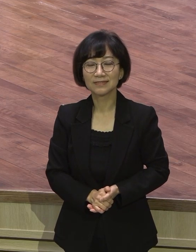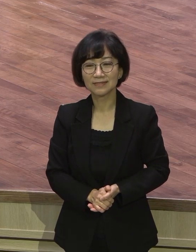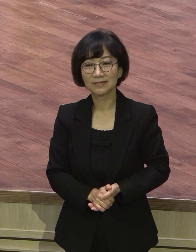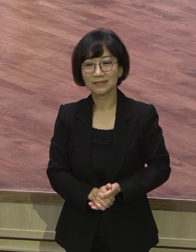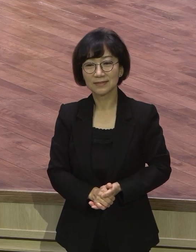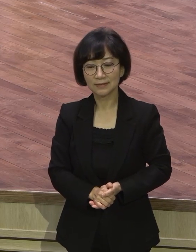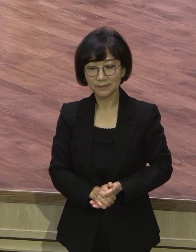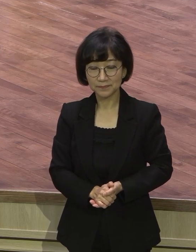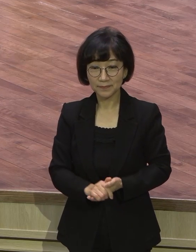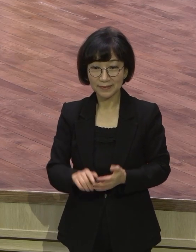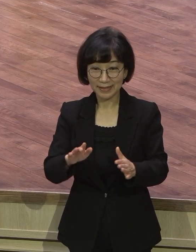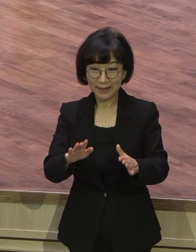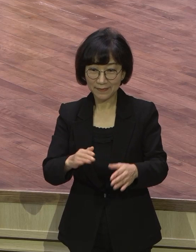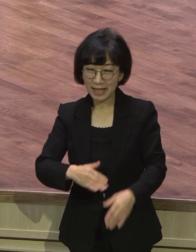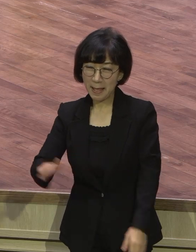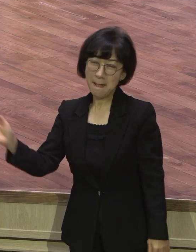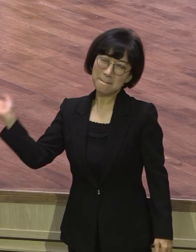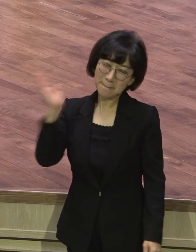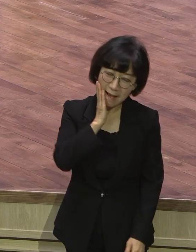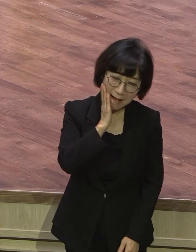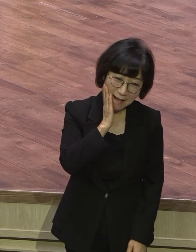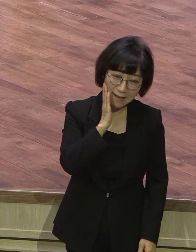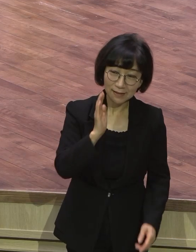너 한 대 맞았으면 한 대만 때리라.